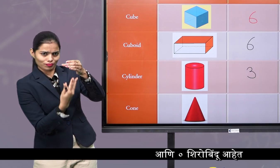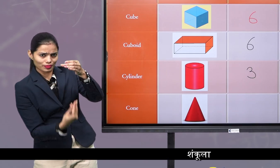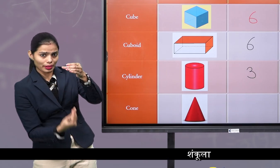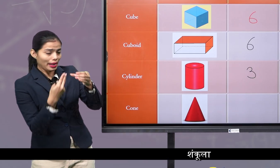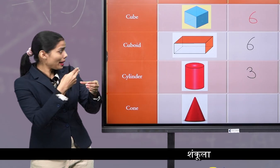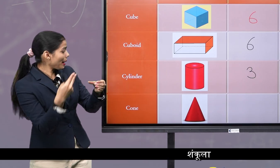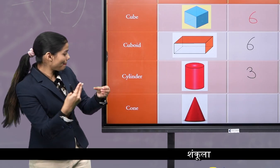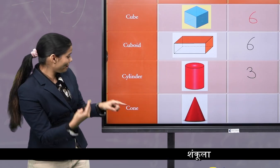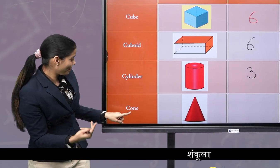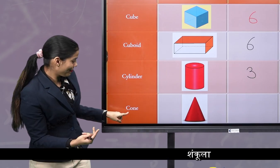शंकू